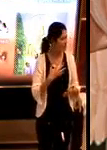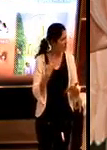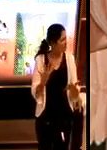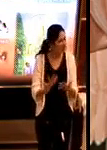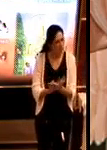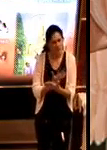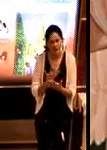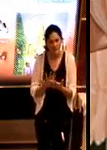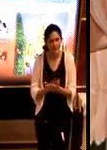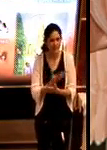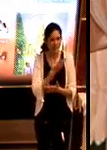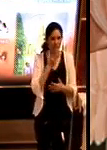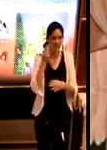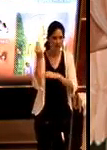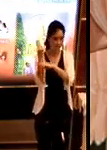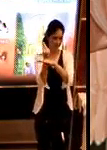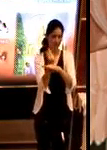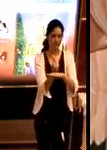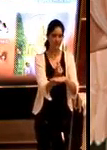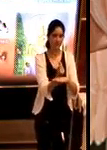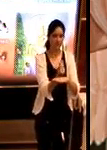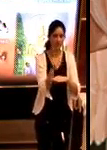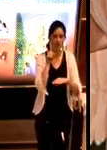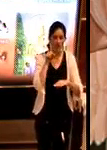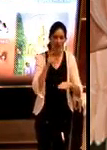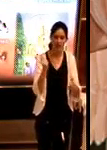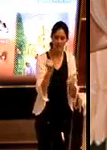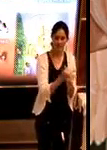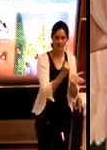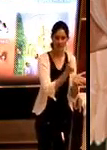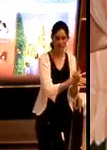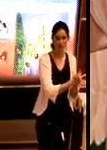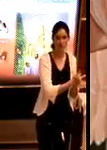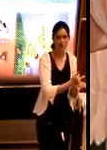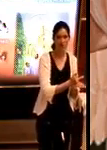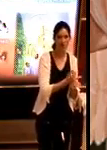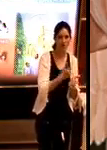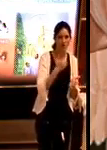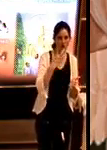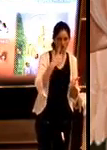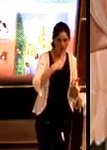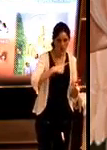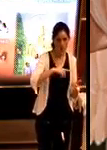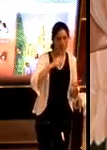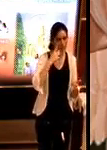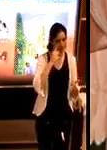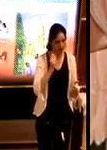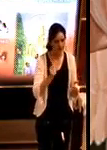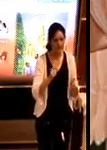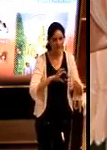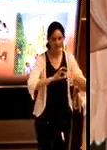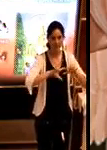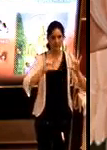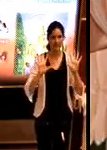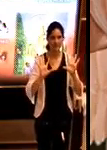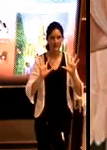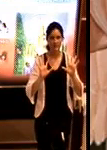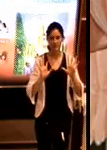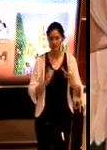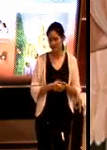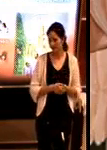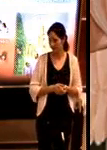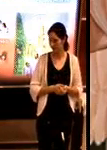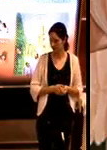de Dios, con el cual fuisteis sellados para el día de la redención. Yo les digo una cosa,